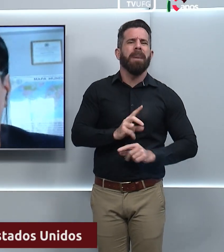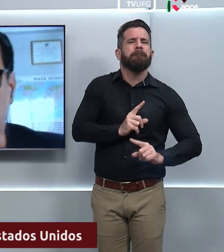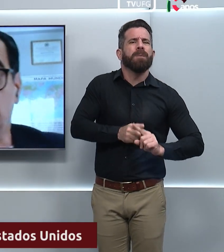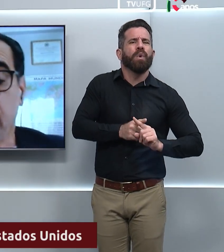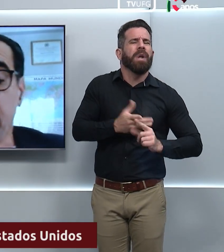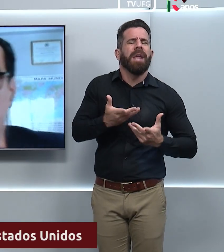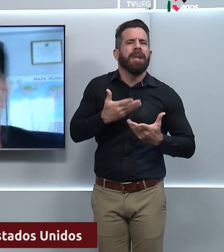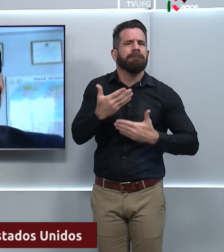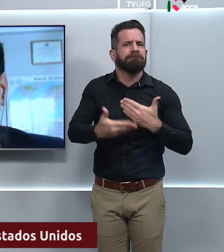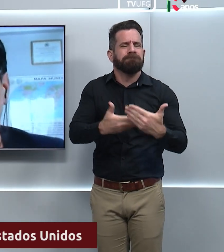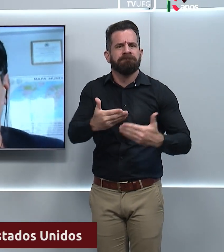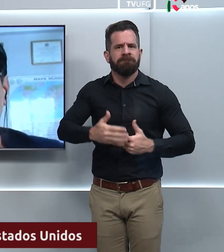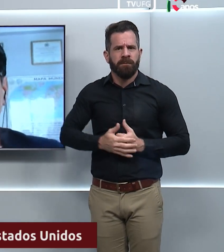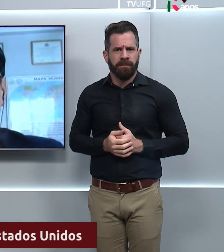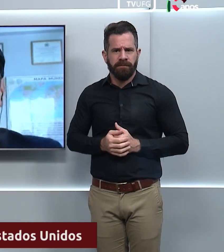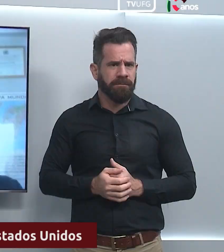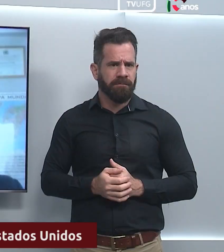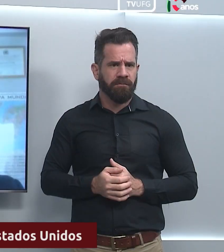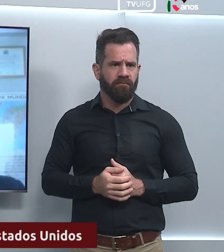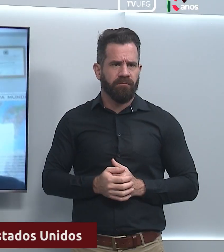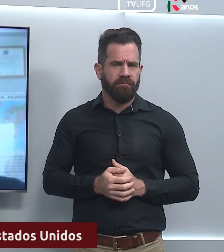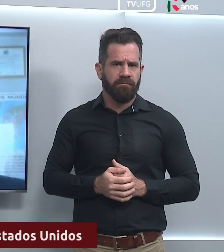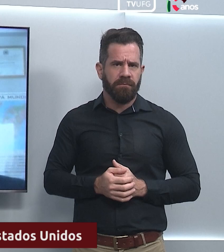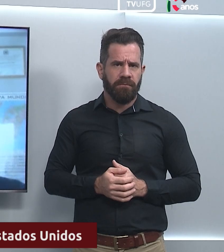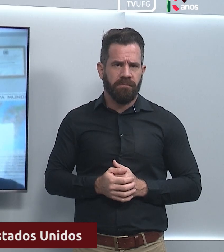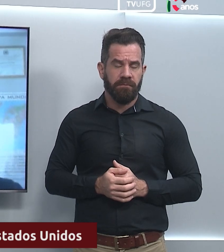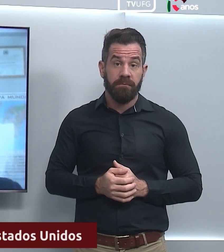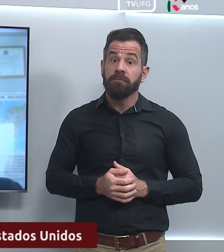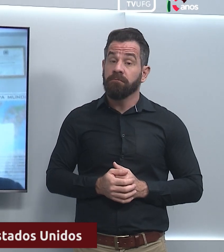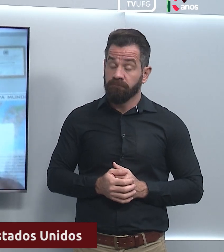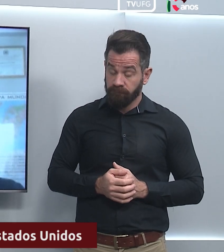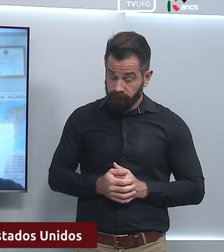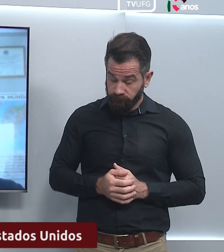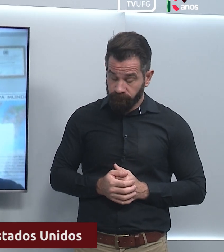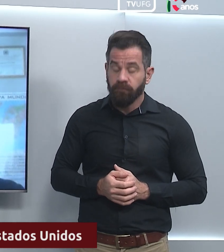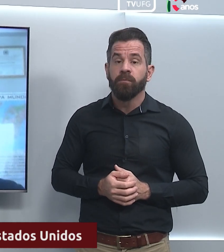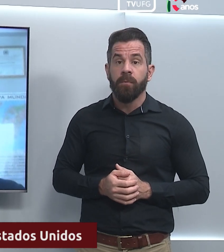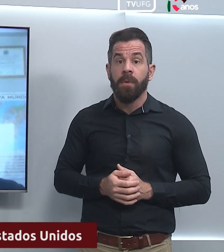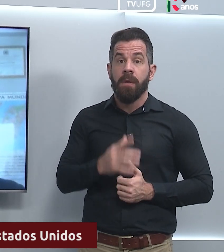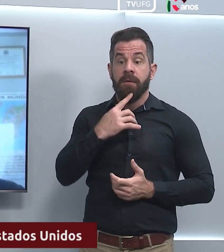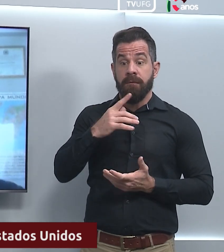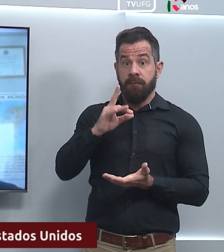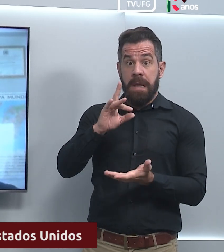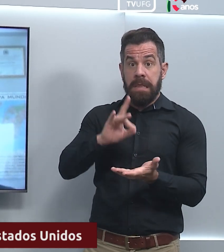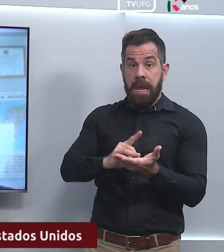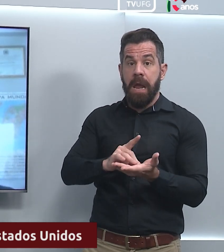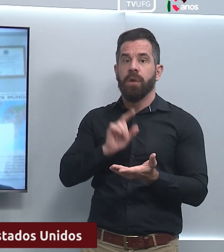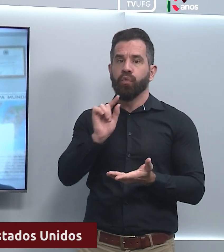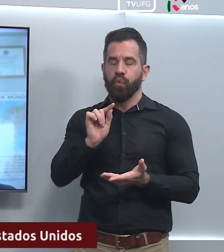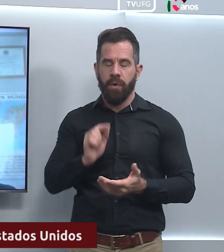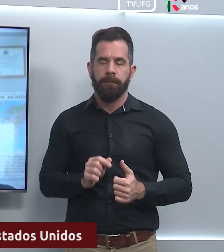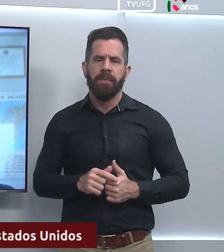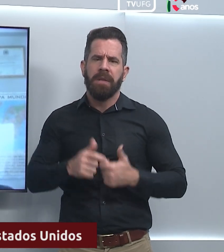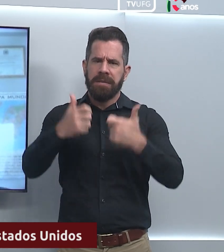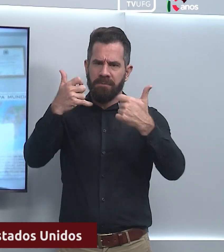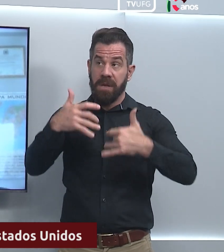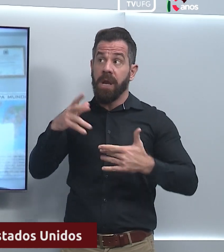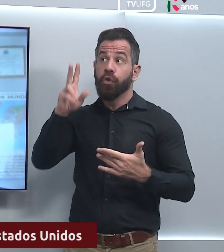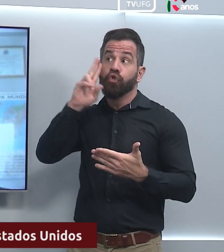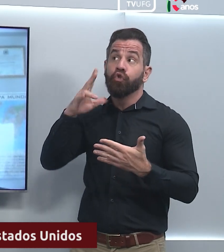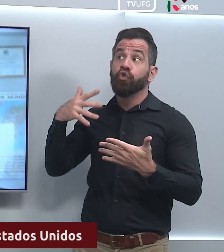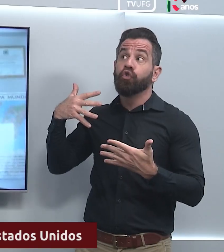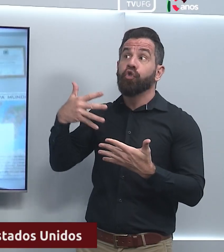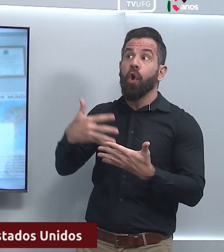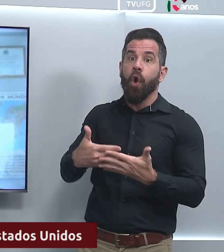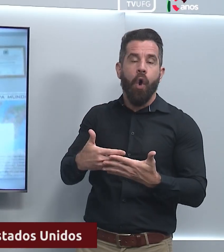Veja bem, a história que liga a Venezuela e os Estados Unidos não